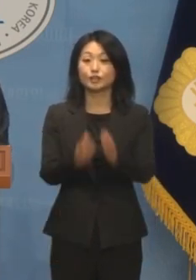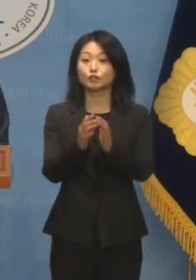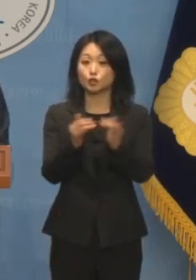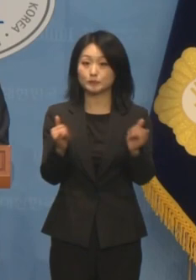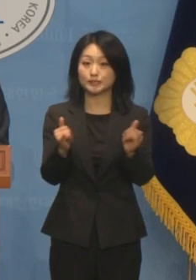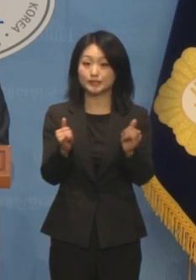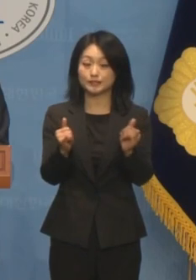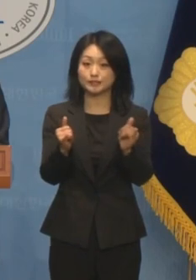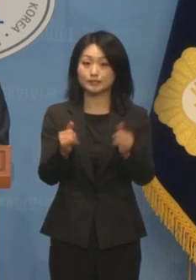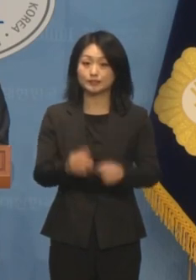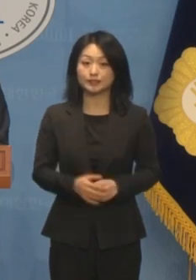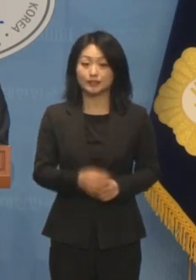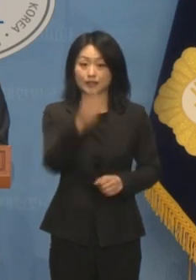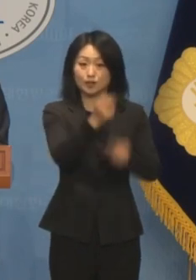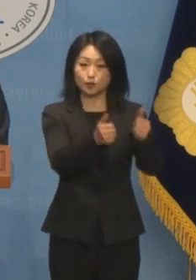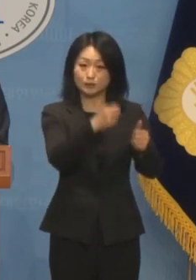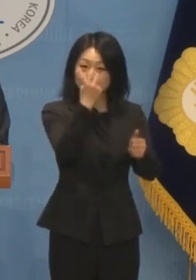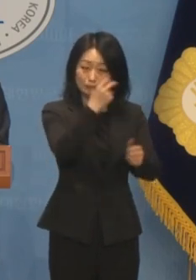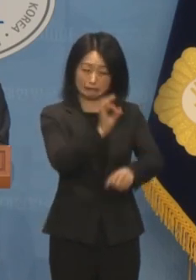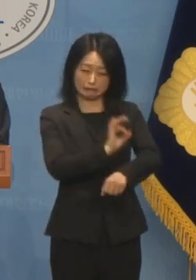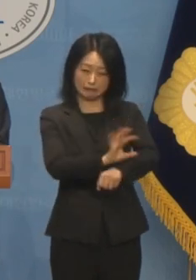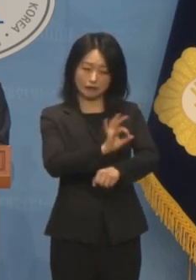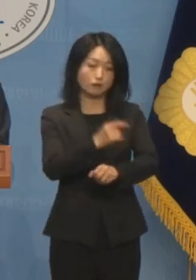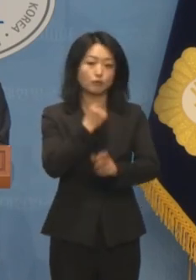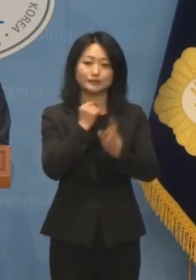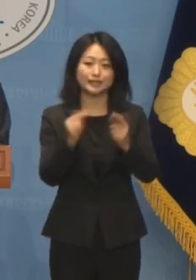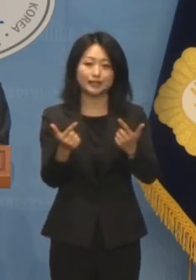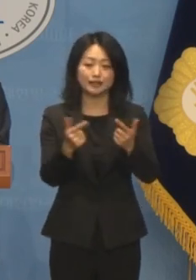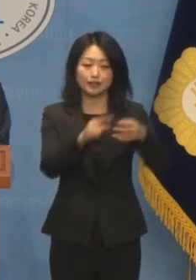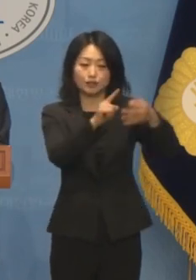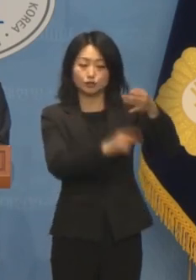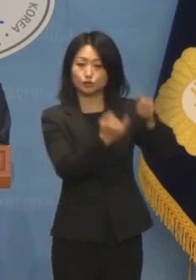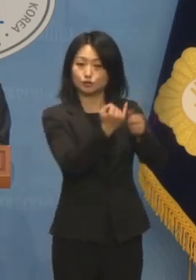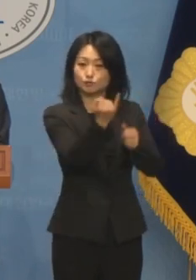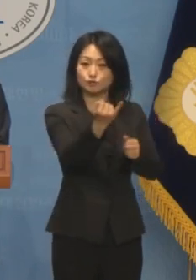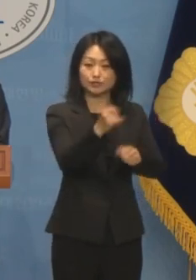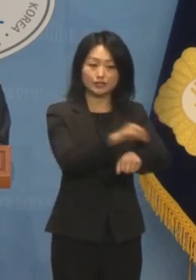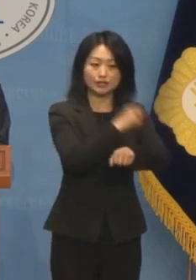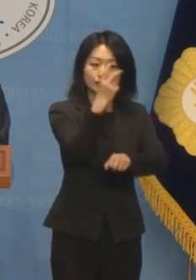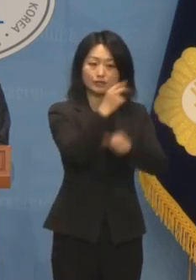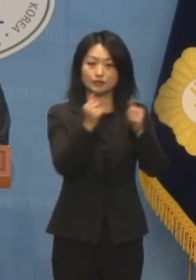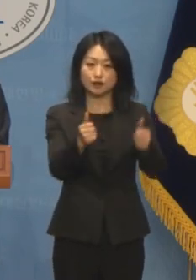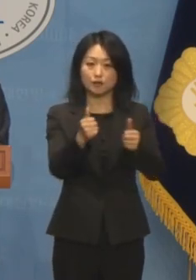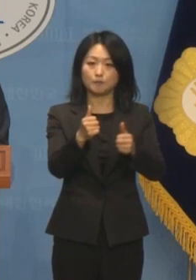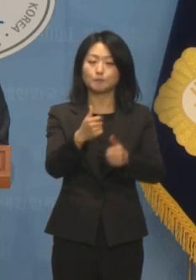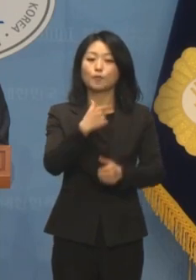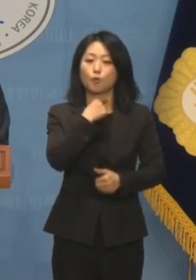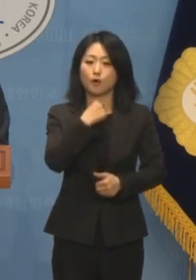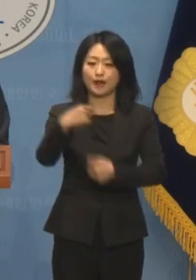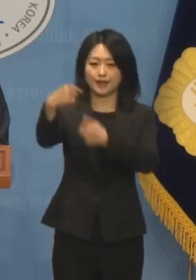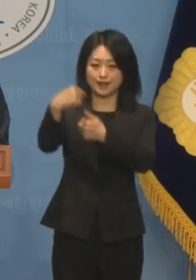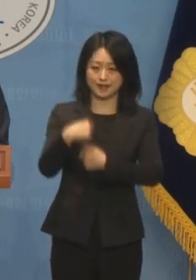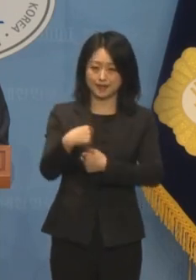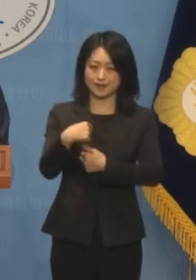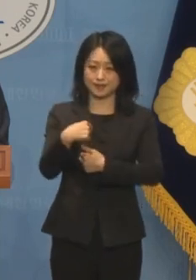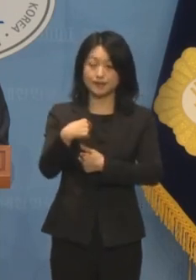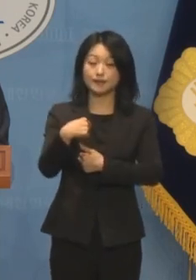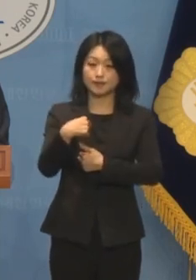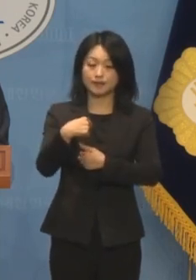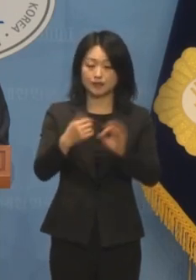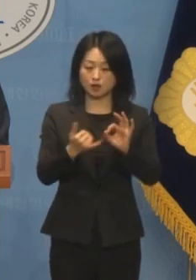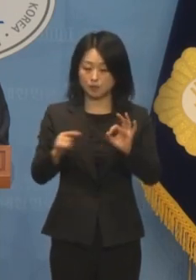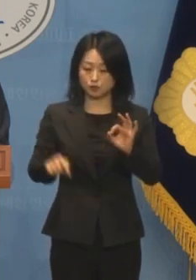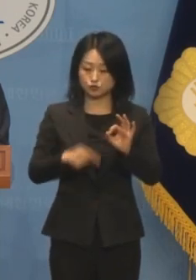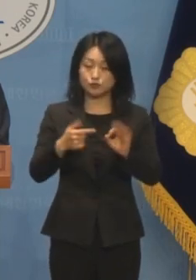국민은 하나마나한 검찰 수사가 아니라 김건희 여사 특검을 명령했습니다. 국민 10명